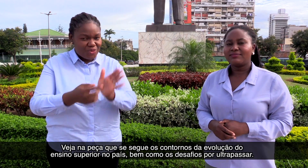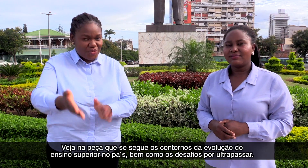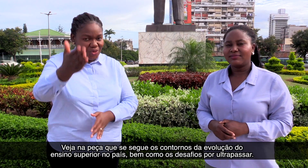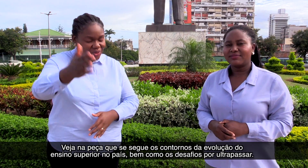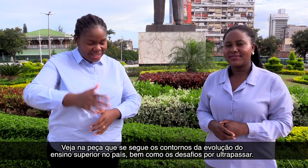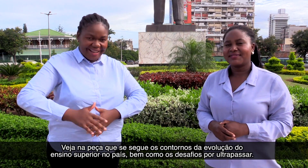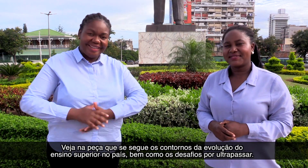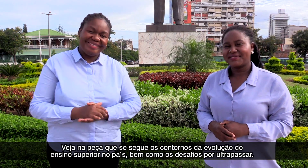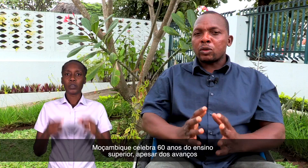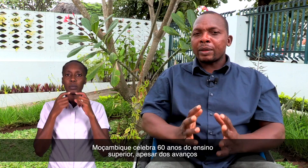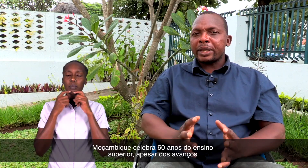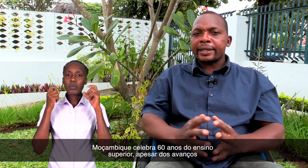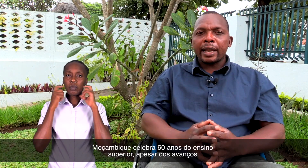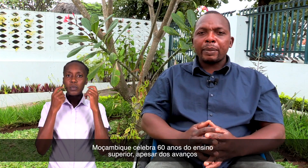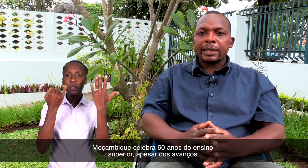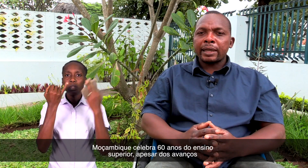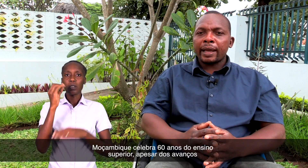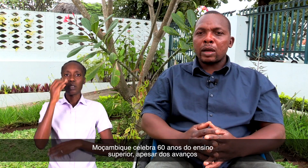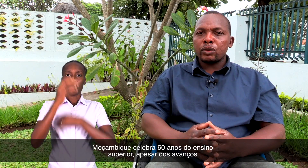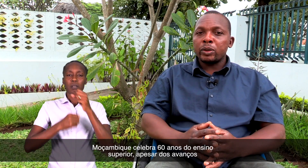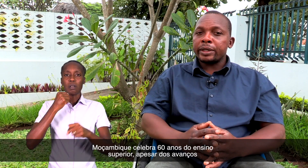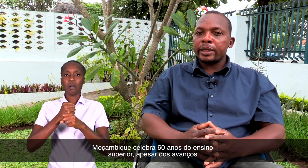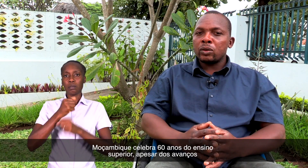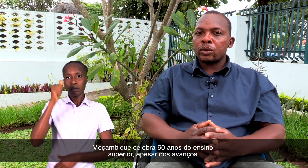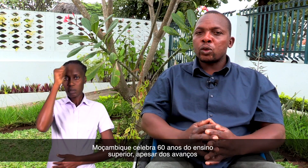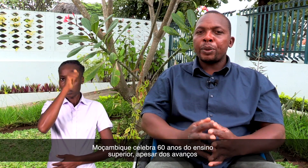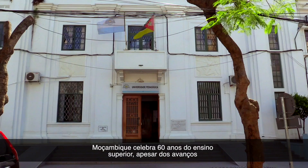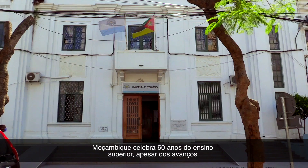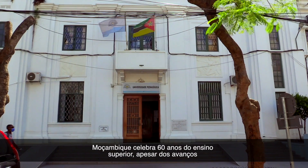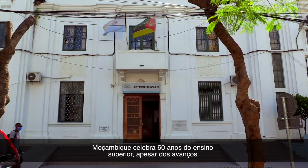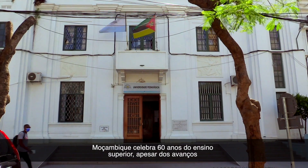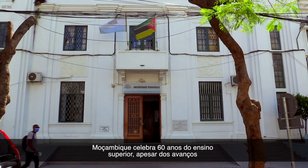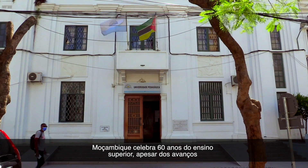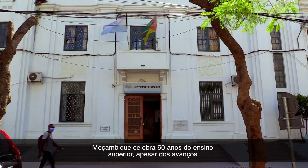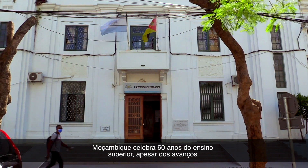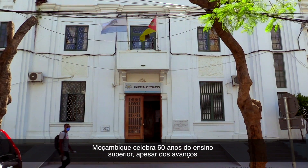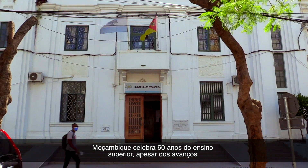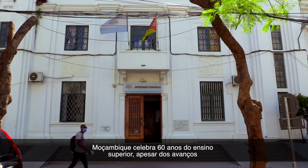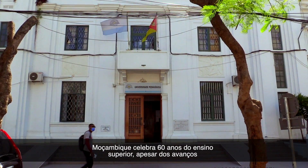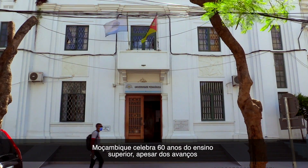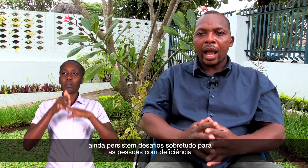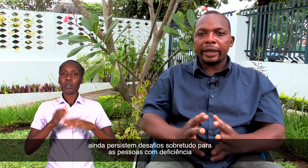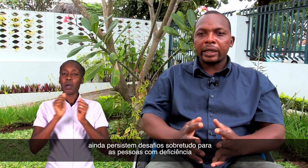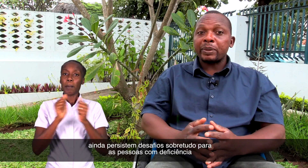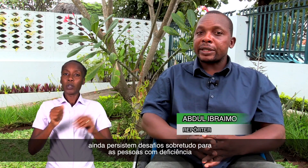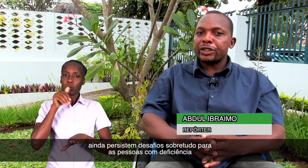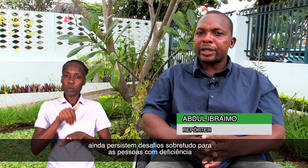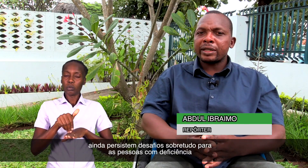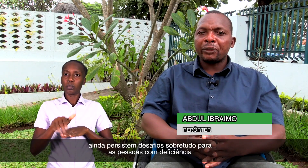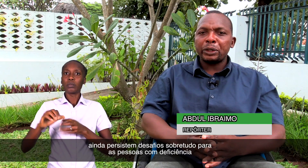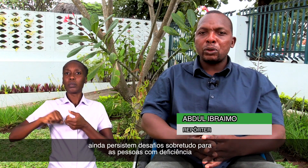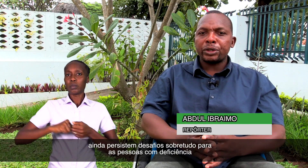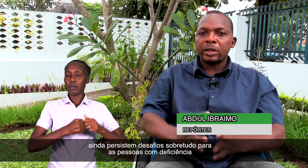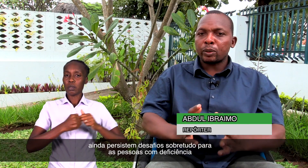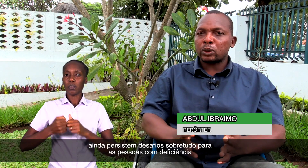ultrapassar. Moçambique celebra 60 anos do ensino superior. Apesar dos avanços, ainda